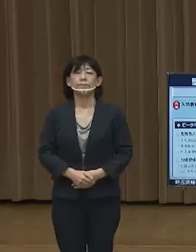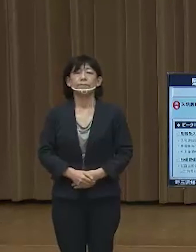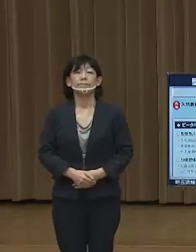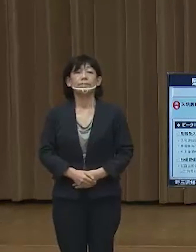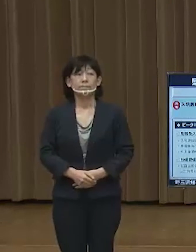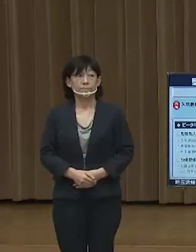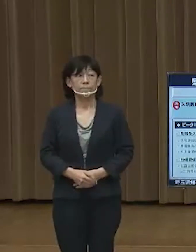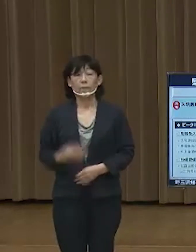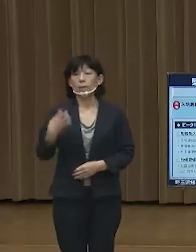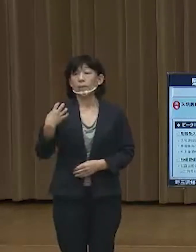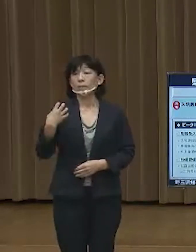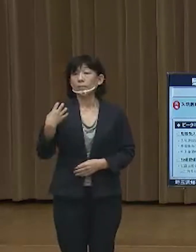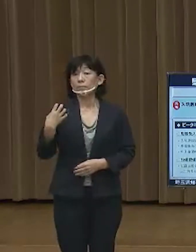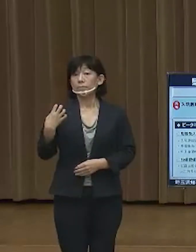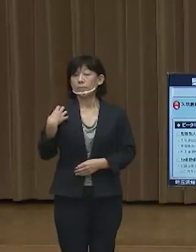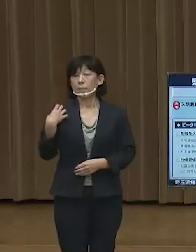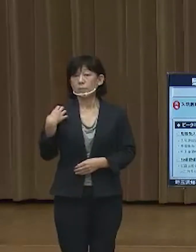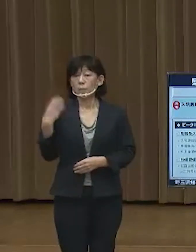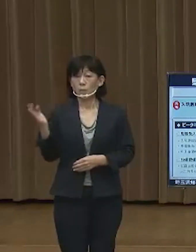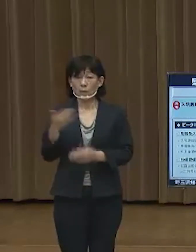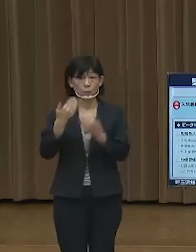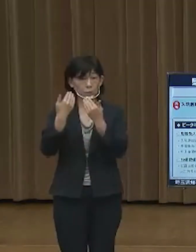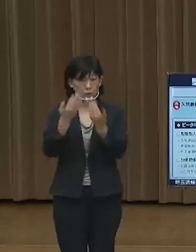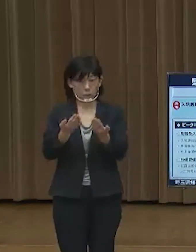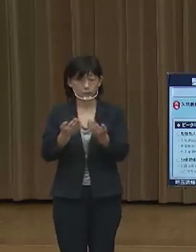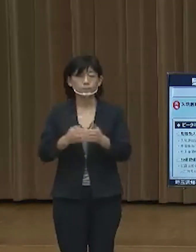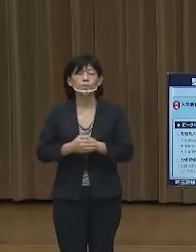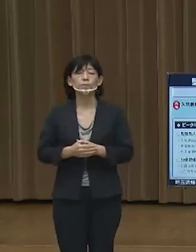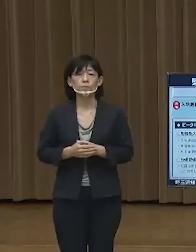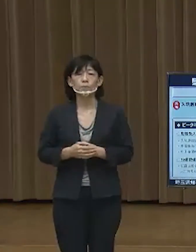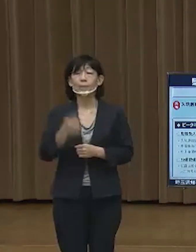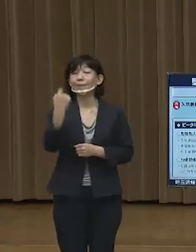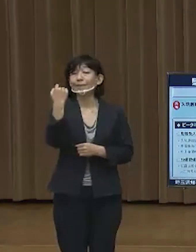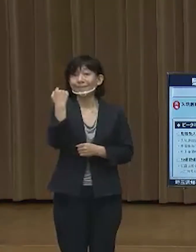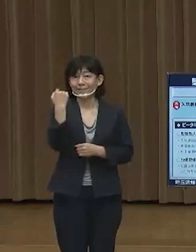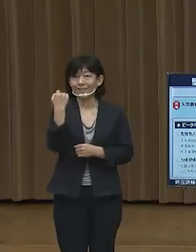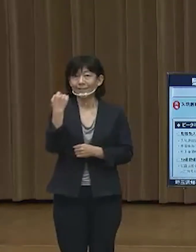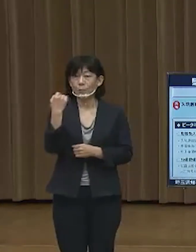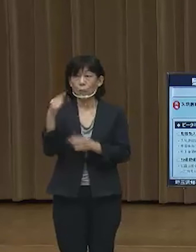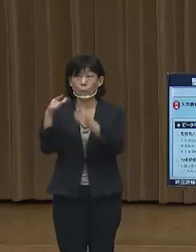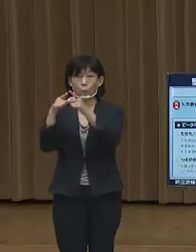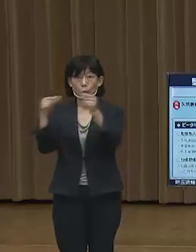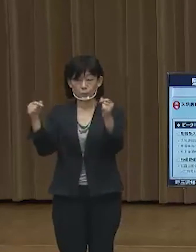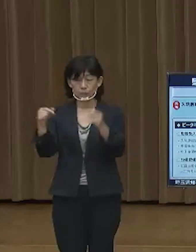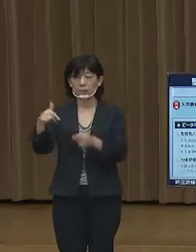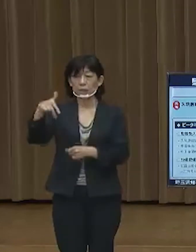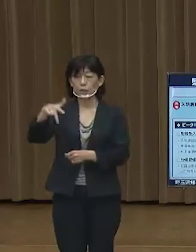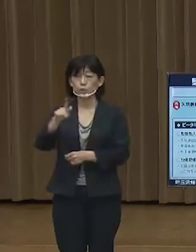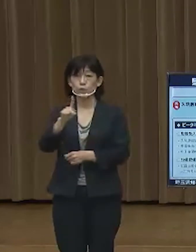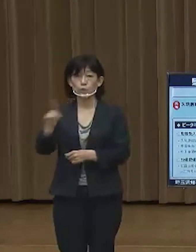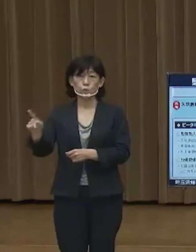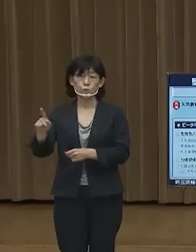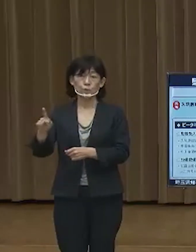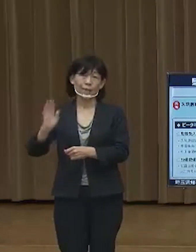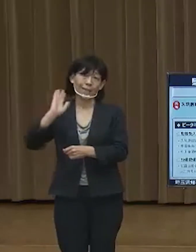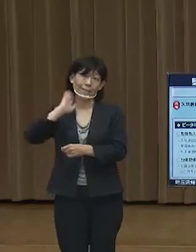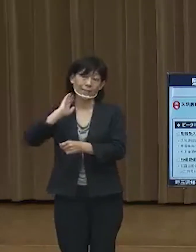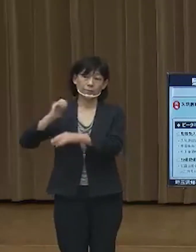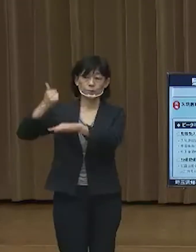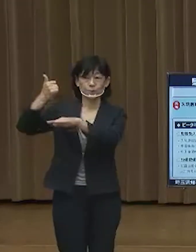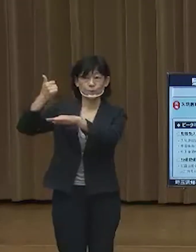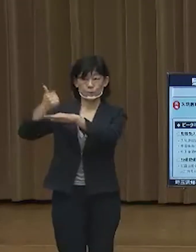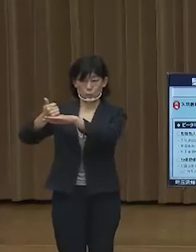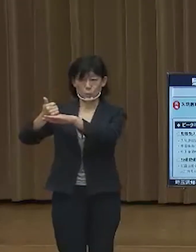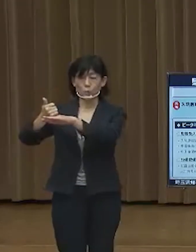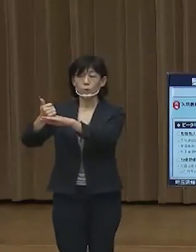では幹事社質問に移らせていただきます。昨日菅内閣が発足をしました。新しい内閣の印象と期待につい